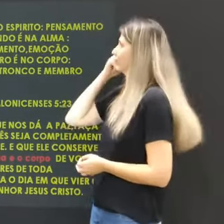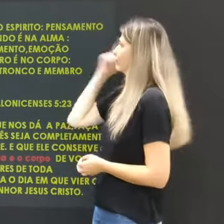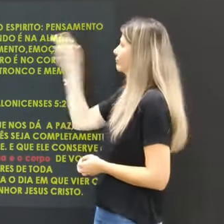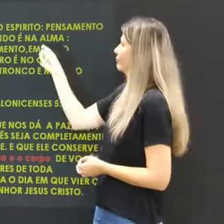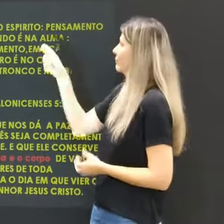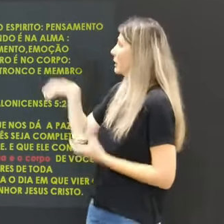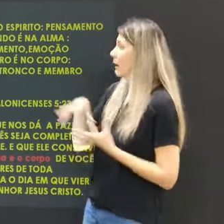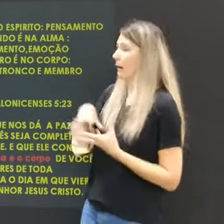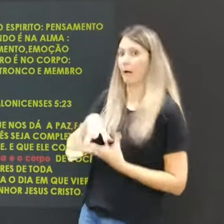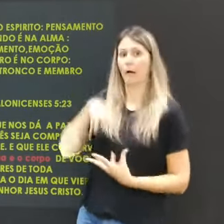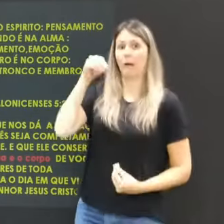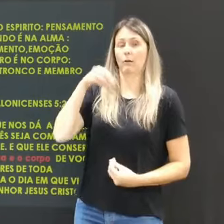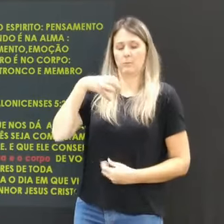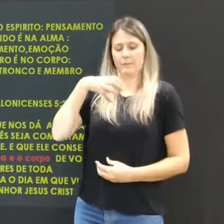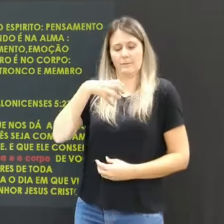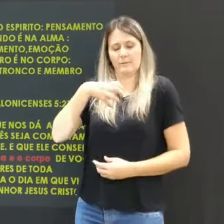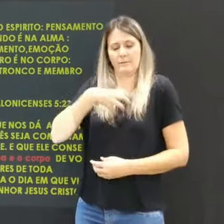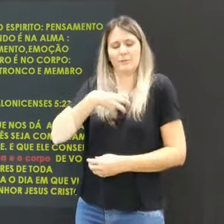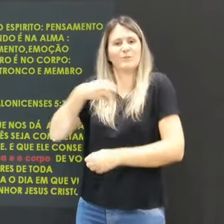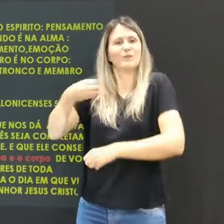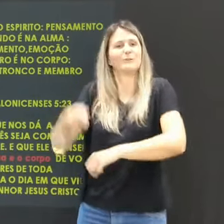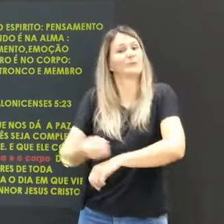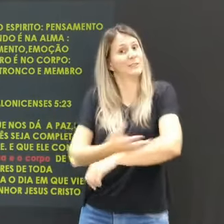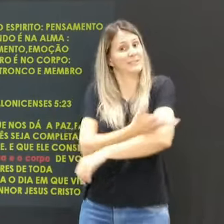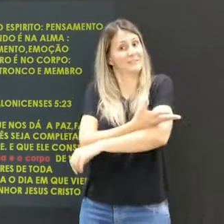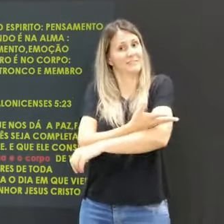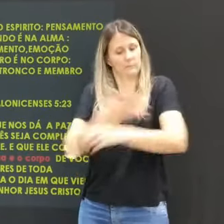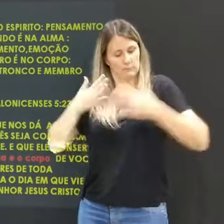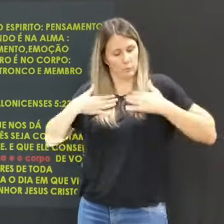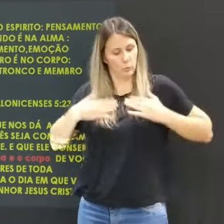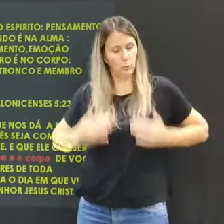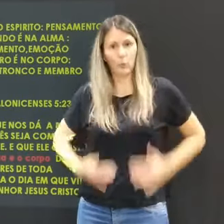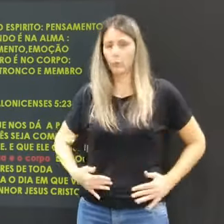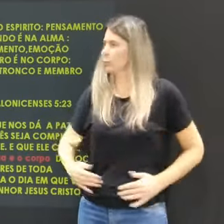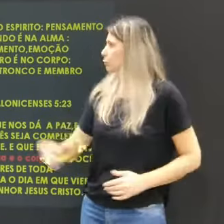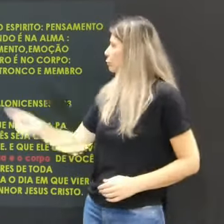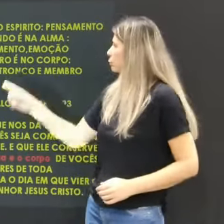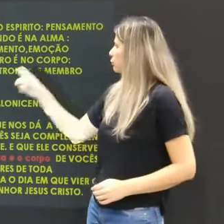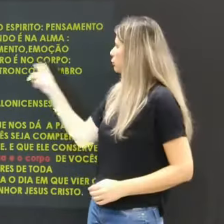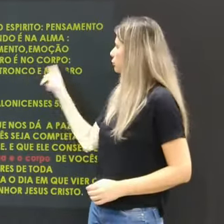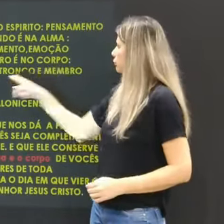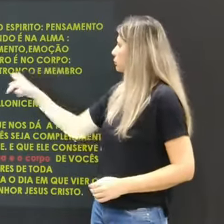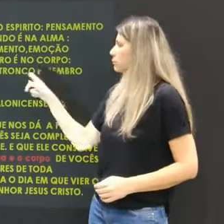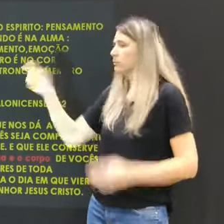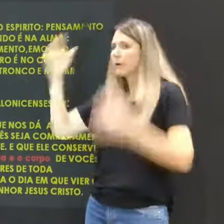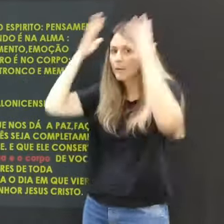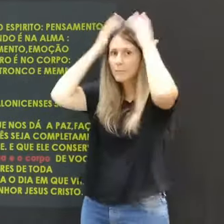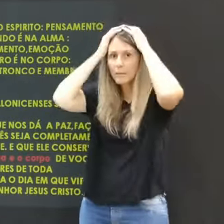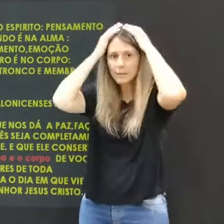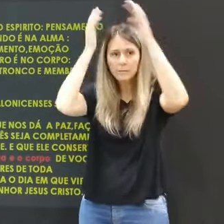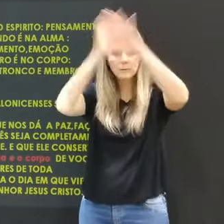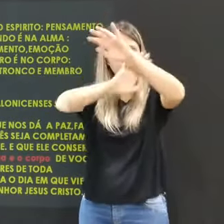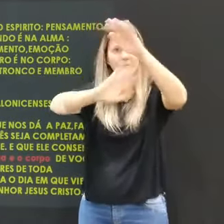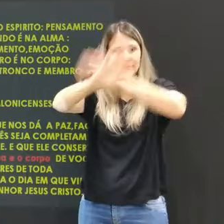pensamento. Segundo é a alma, que é o sentimento, as nossas emoções. Terceiro é o corpo, que é a nossa cabeça,